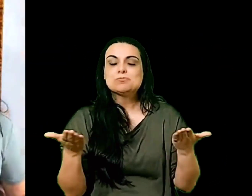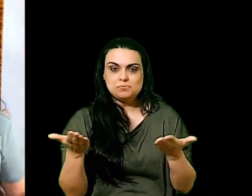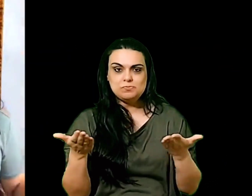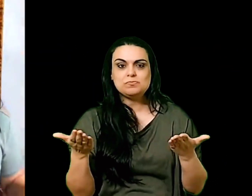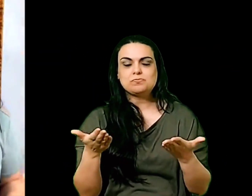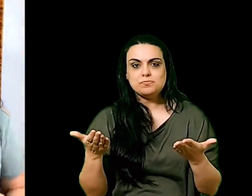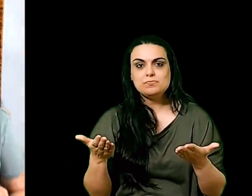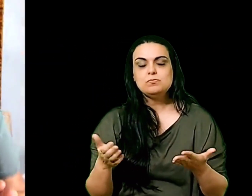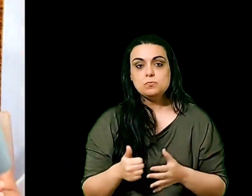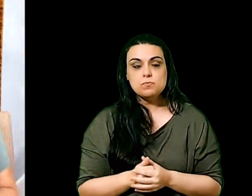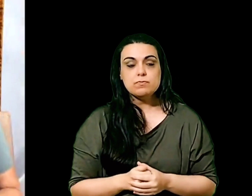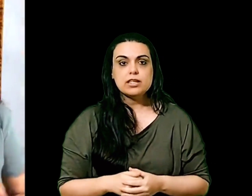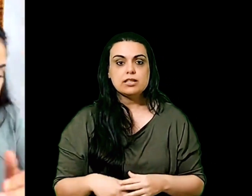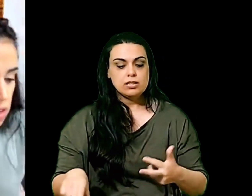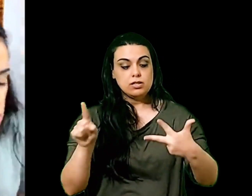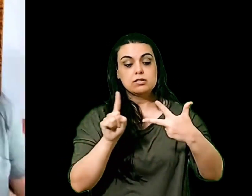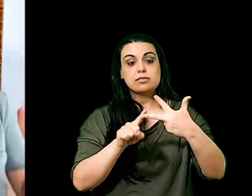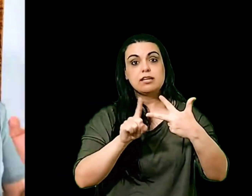para mim agora.